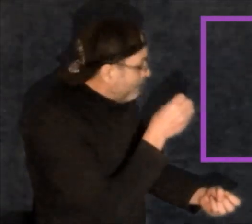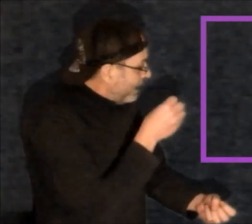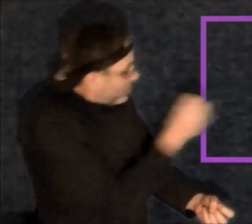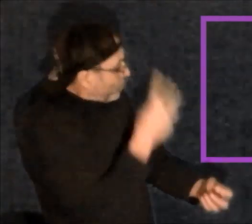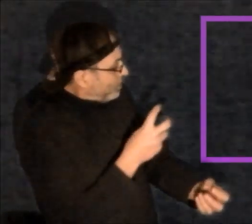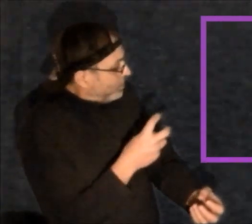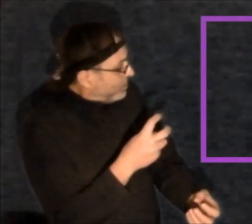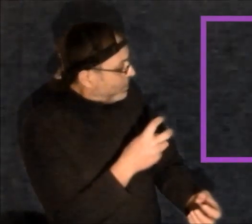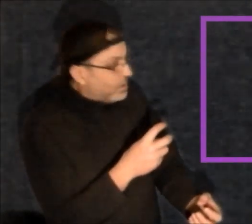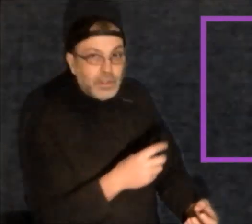أعمل عبدك